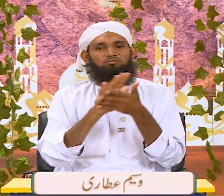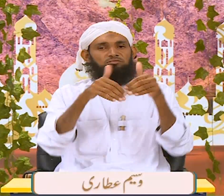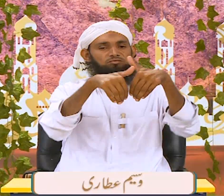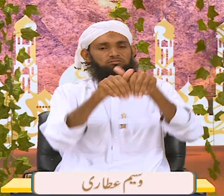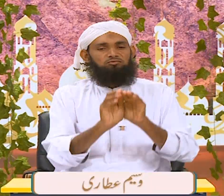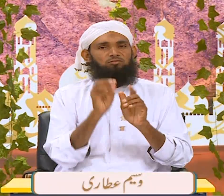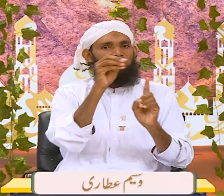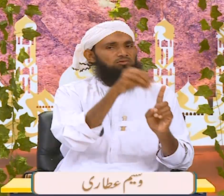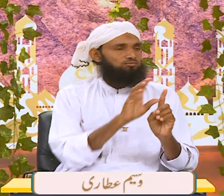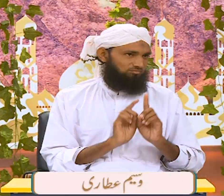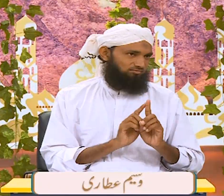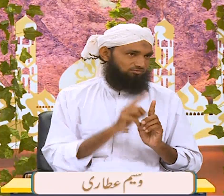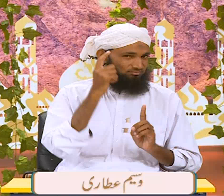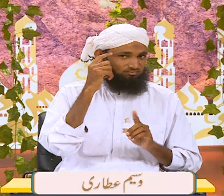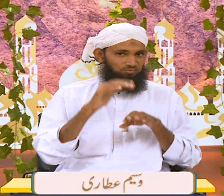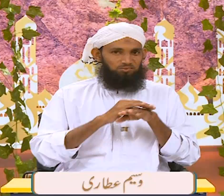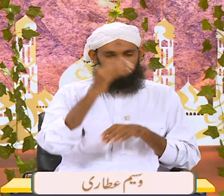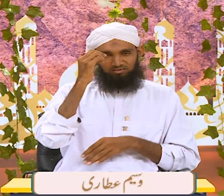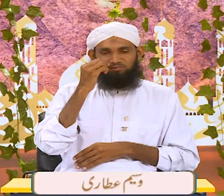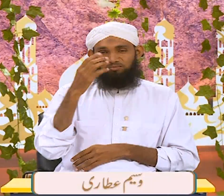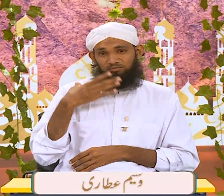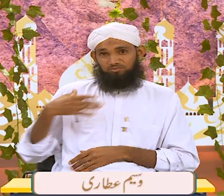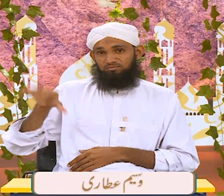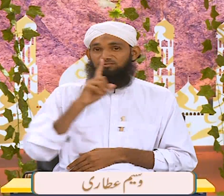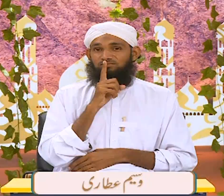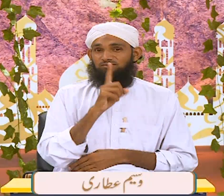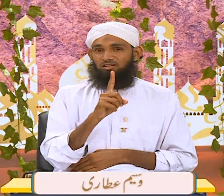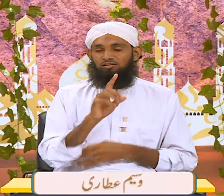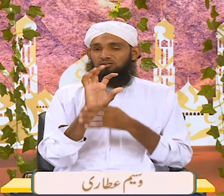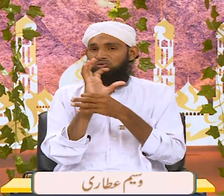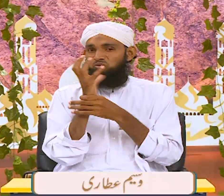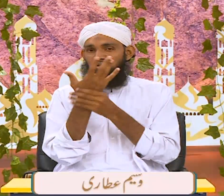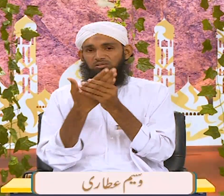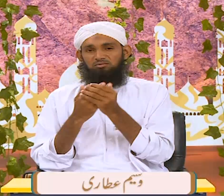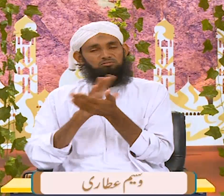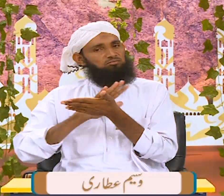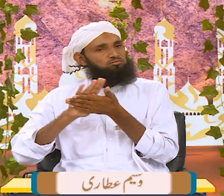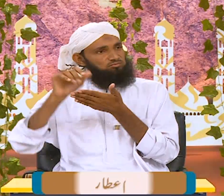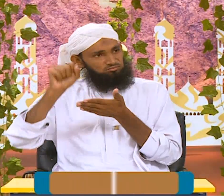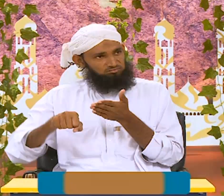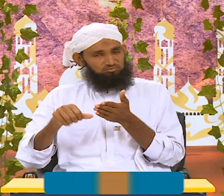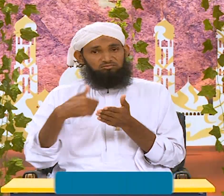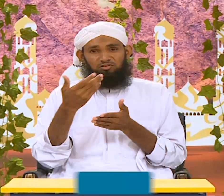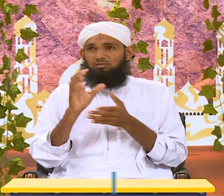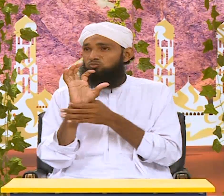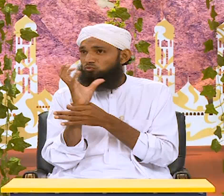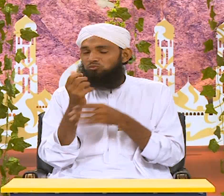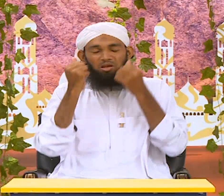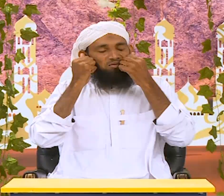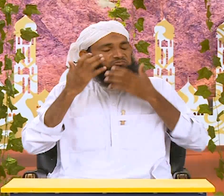فانی، آخرت باقی ہے۔ اے عاشقان رسول، یہ حقیقت ہے، دنیا فانی ہے، یہ جلد ہی فنا ہو جائے گی۔ یہاں جتنا بھی عیش کر لیں،